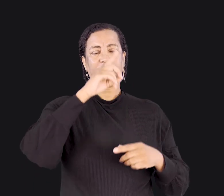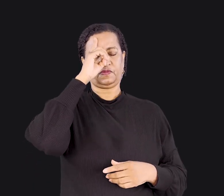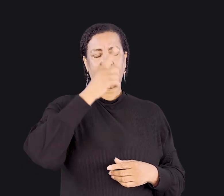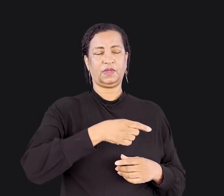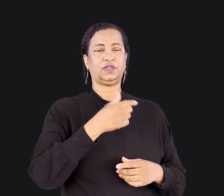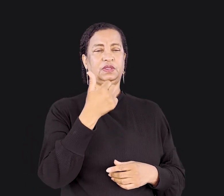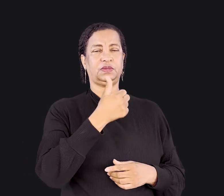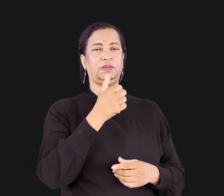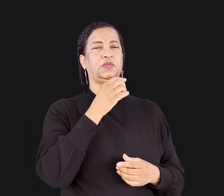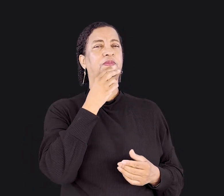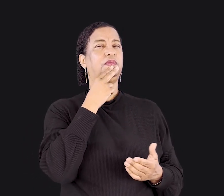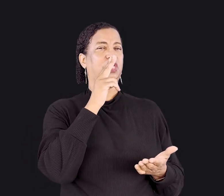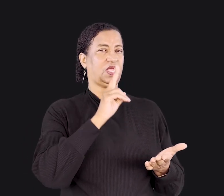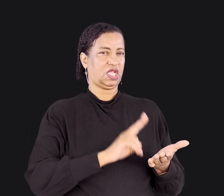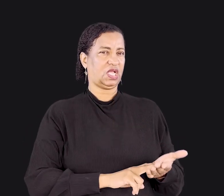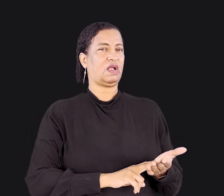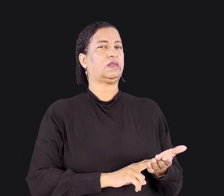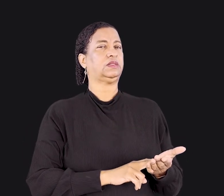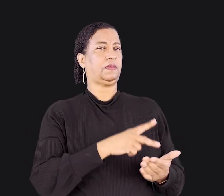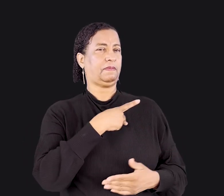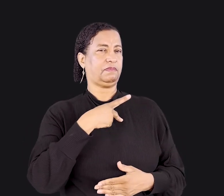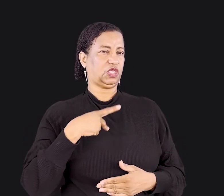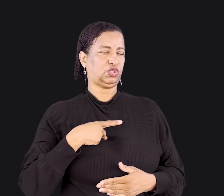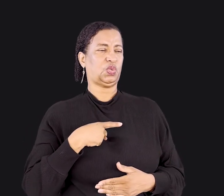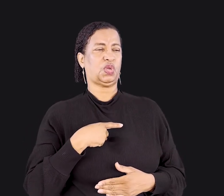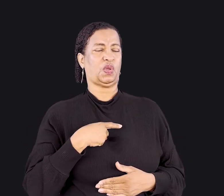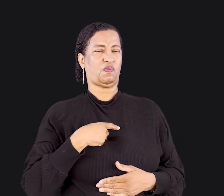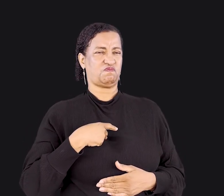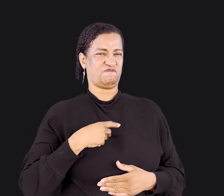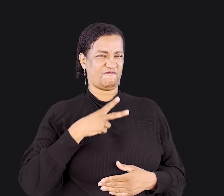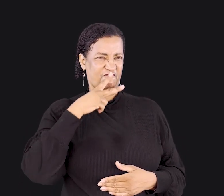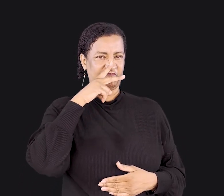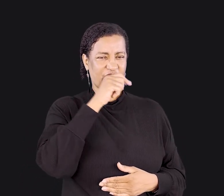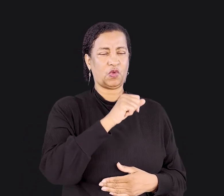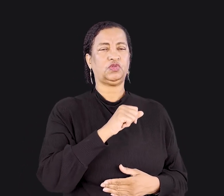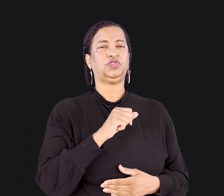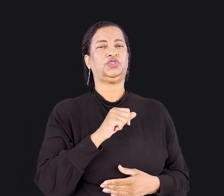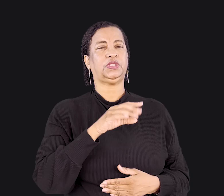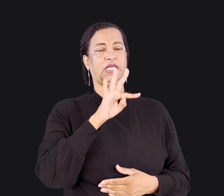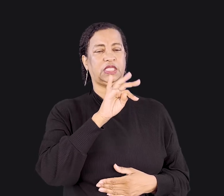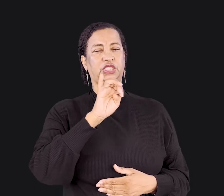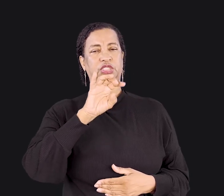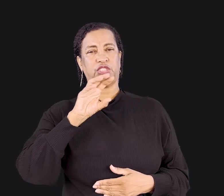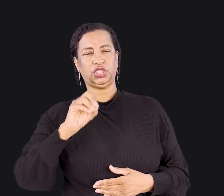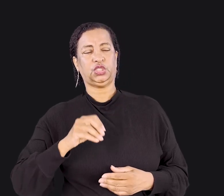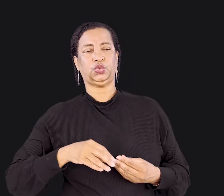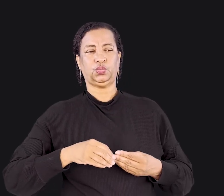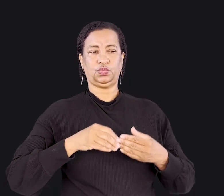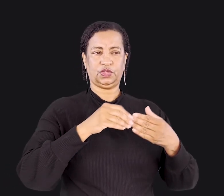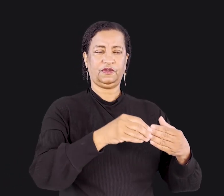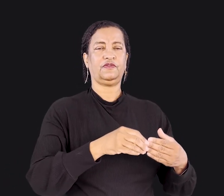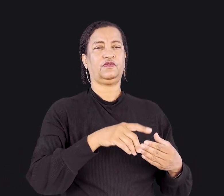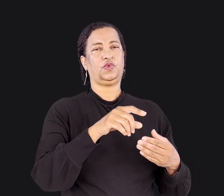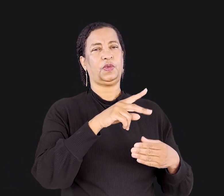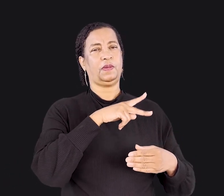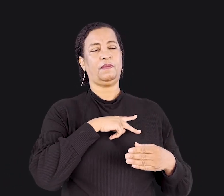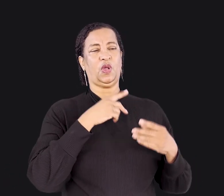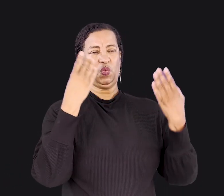uma carta pastoral muito severa através de Tito, ao invés de tê-la levado e confrontado a igreja face a face. Os